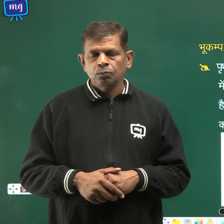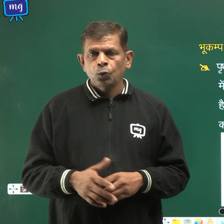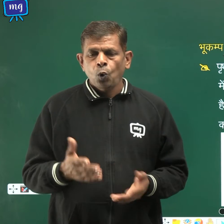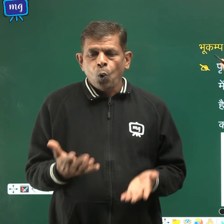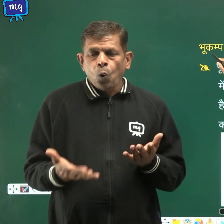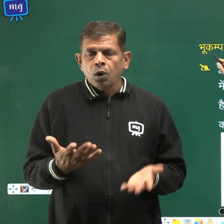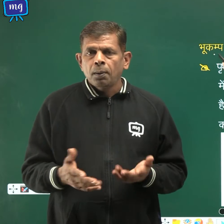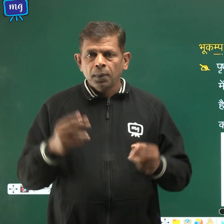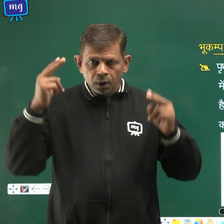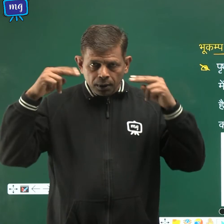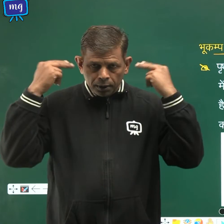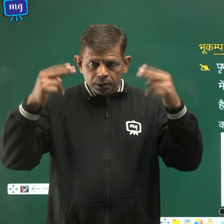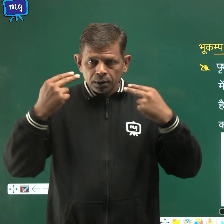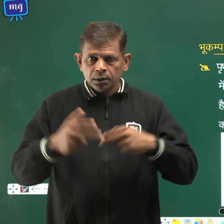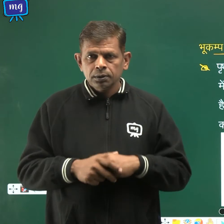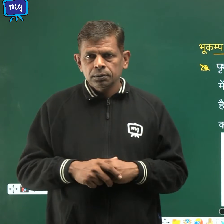भूकंप का कारण